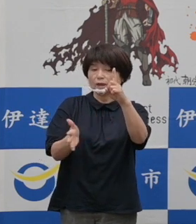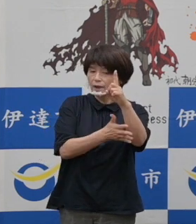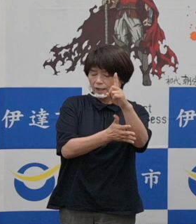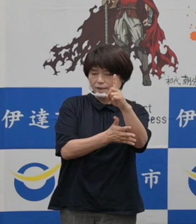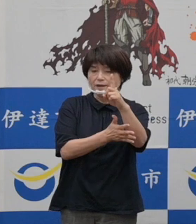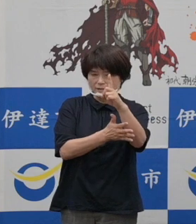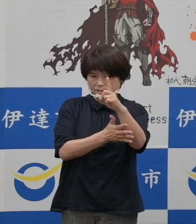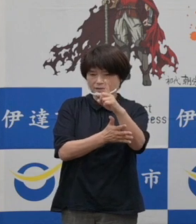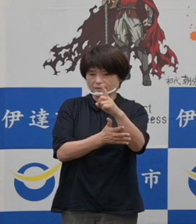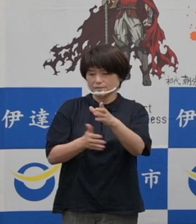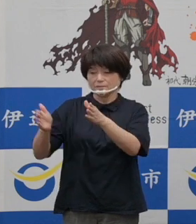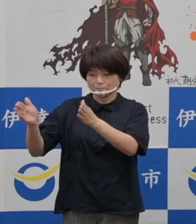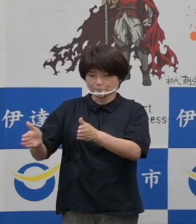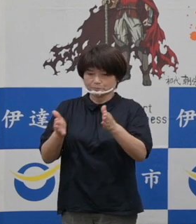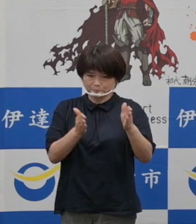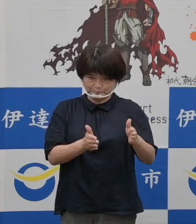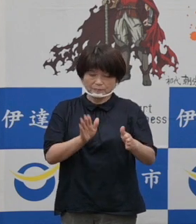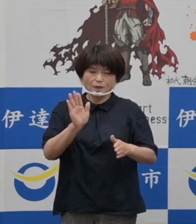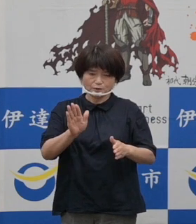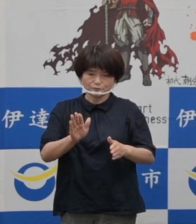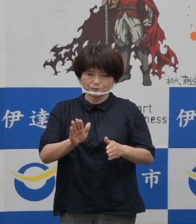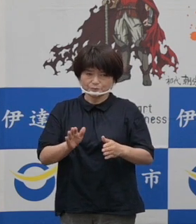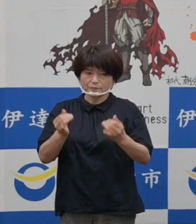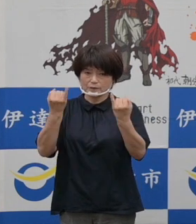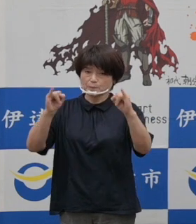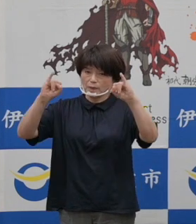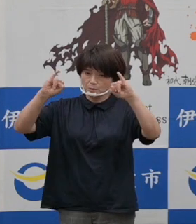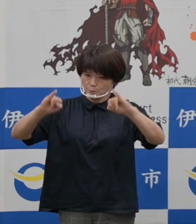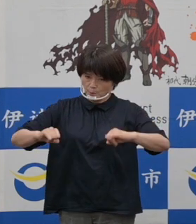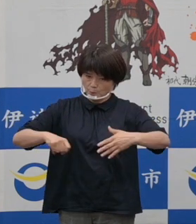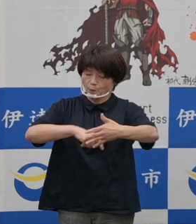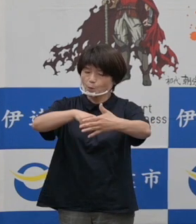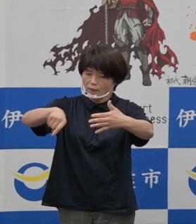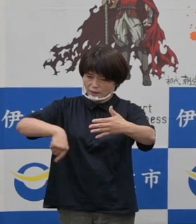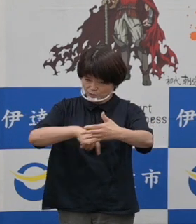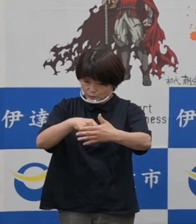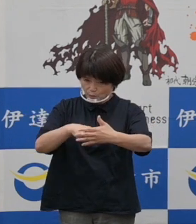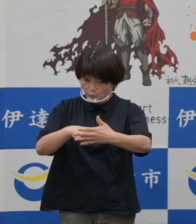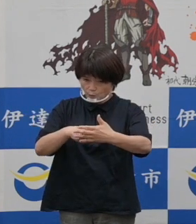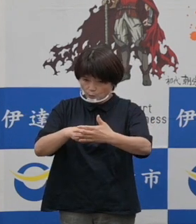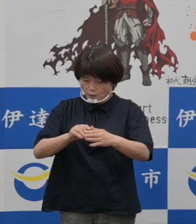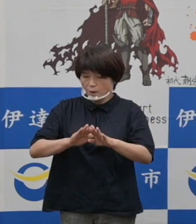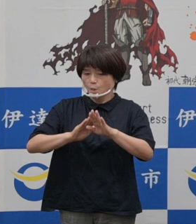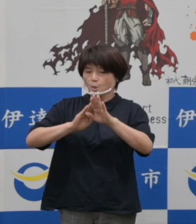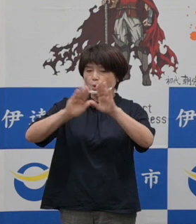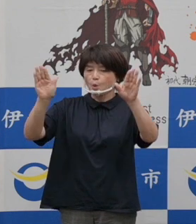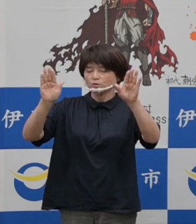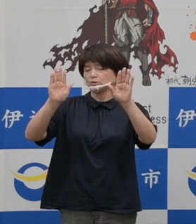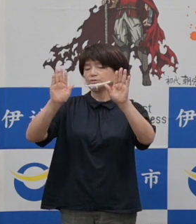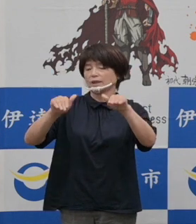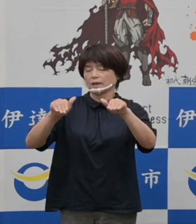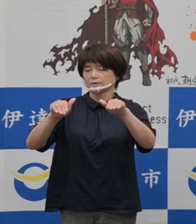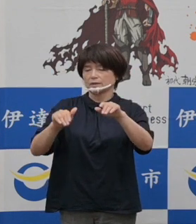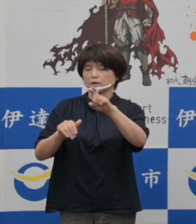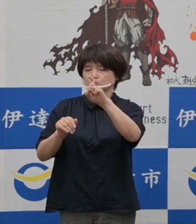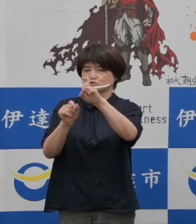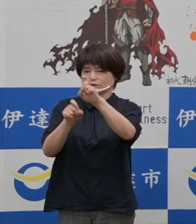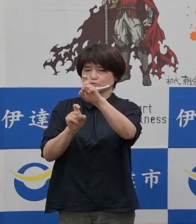間展示をいたします。イベントとしましては、オープニングセレモニー10月10